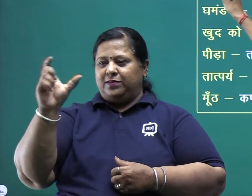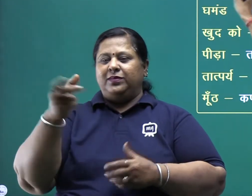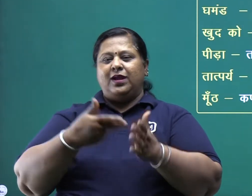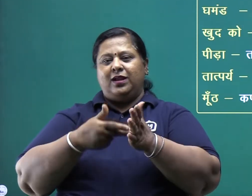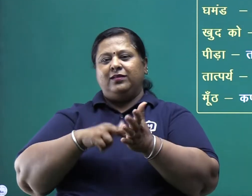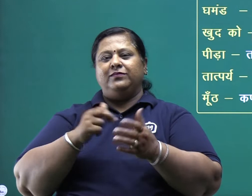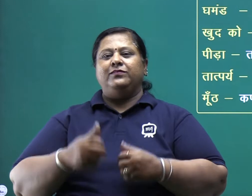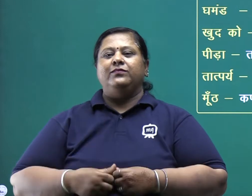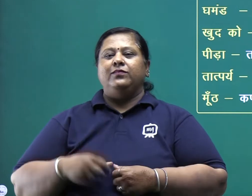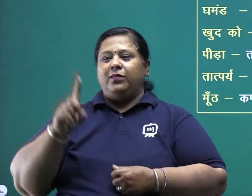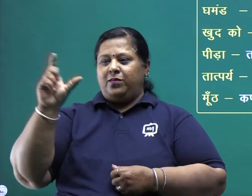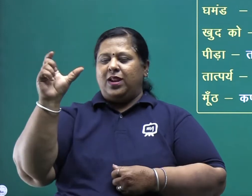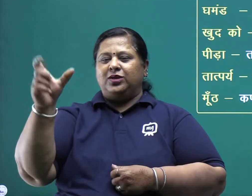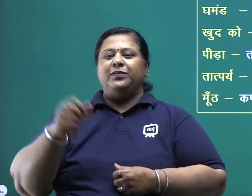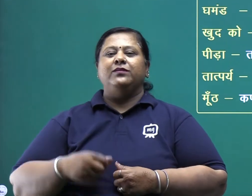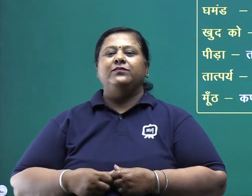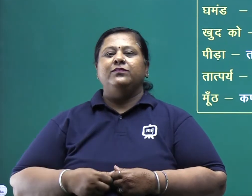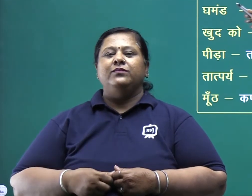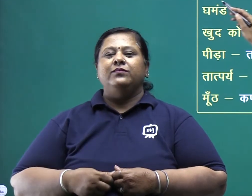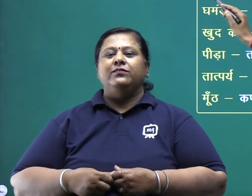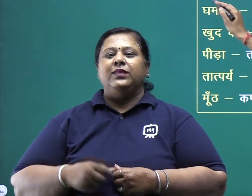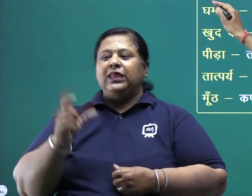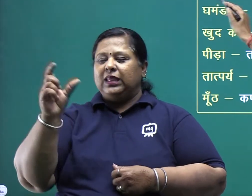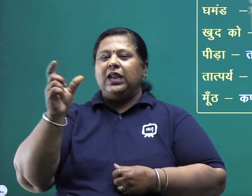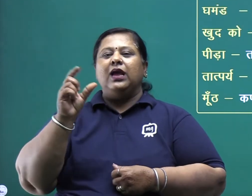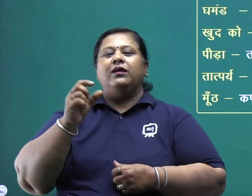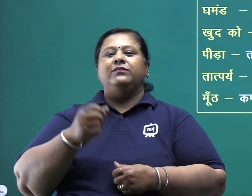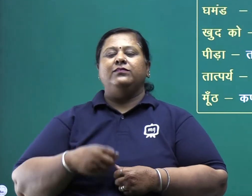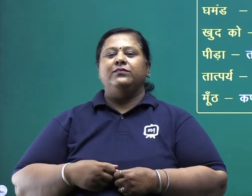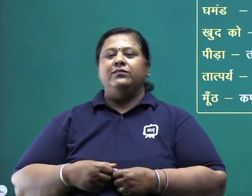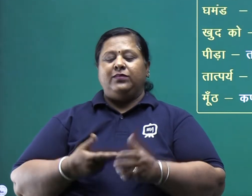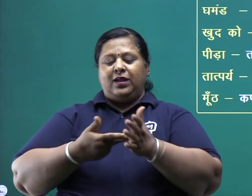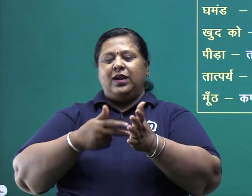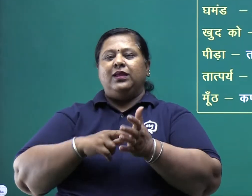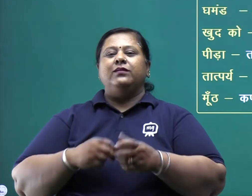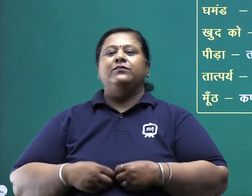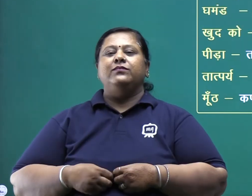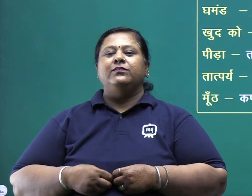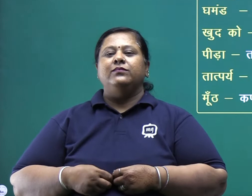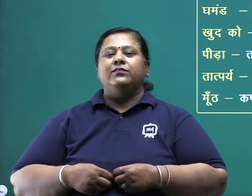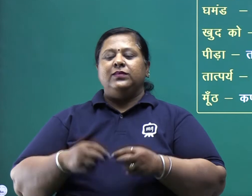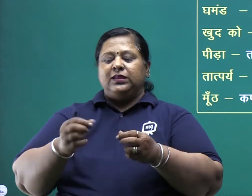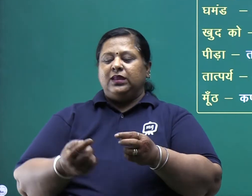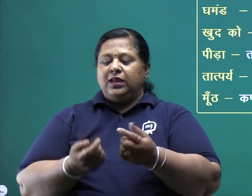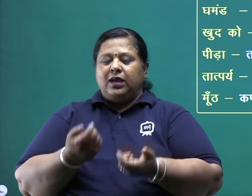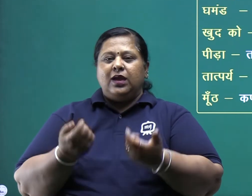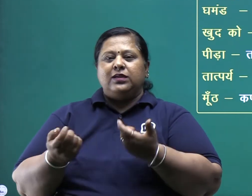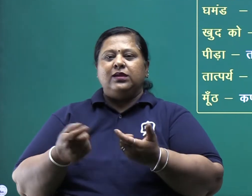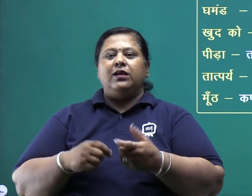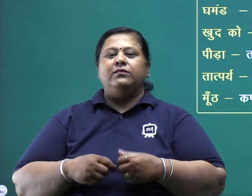शब्दार्थ। पहला शब्द है तिनका। अर्थ होगा घास का